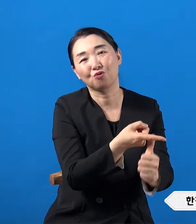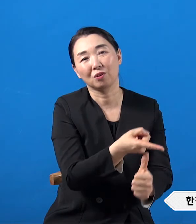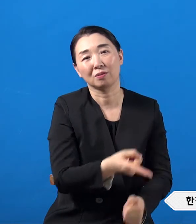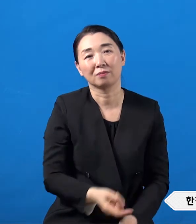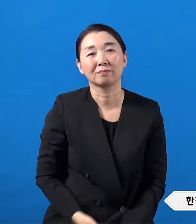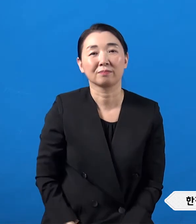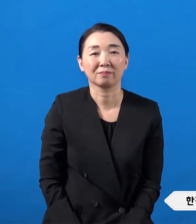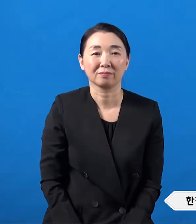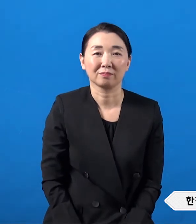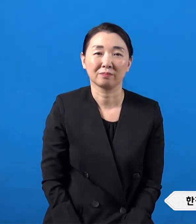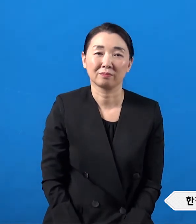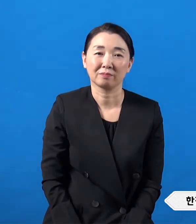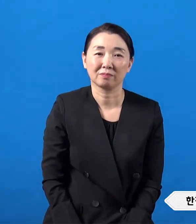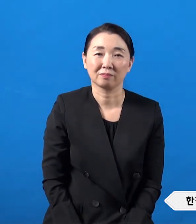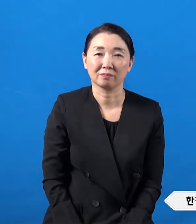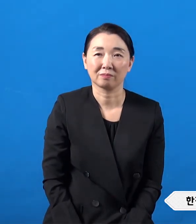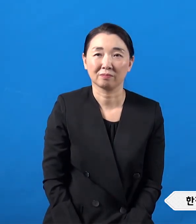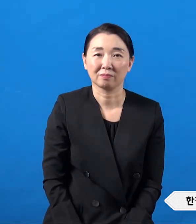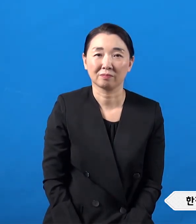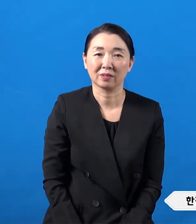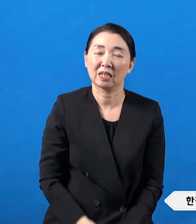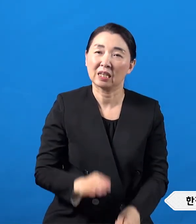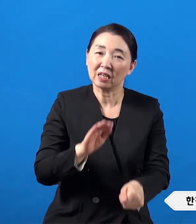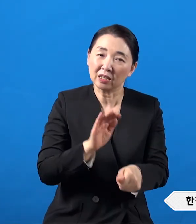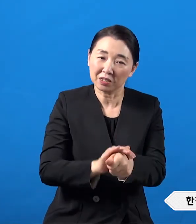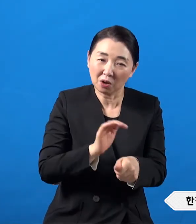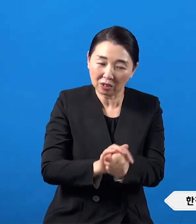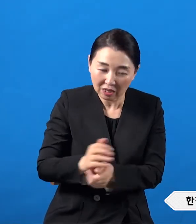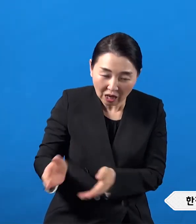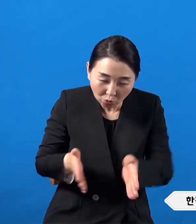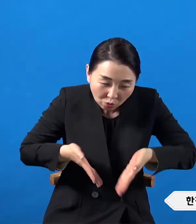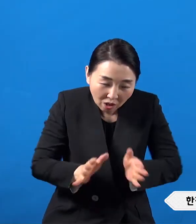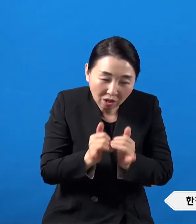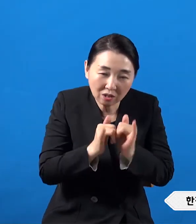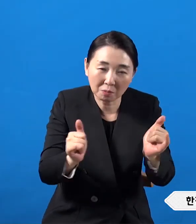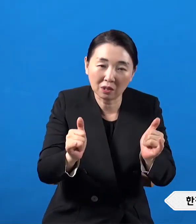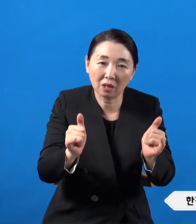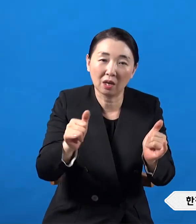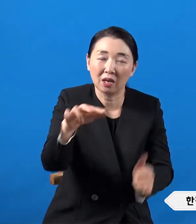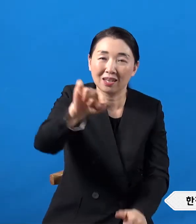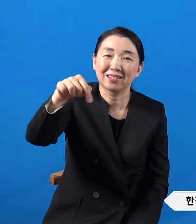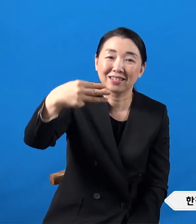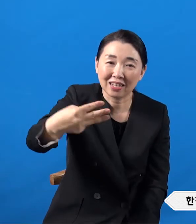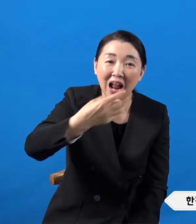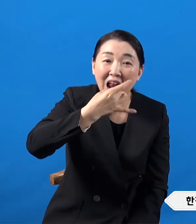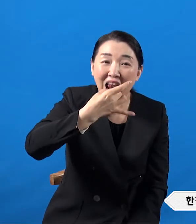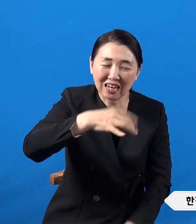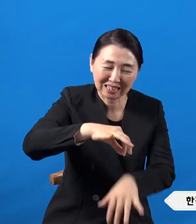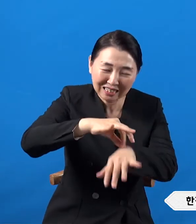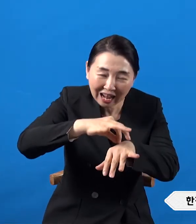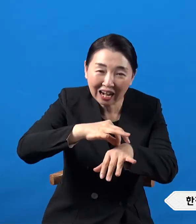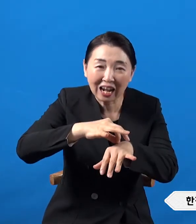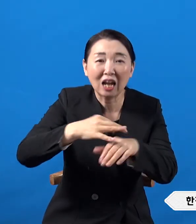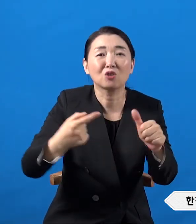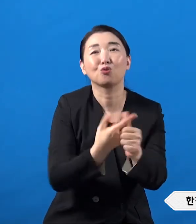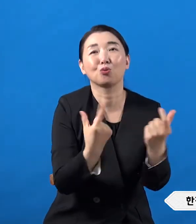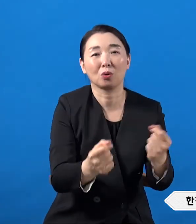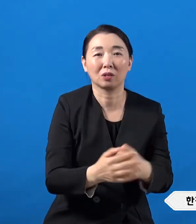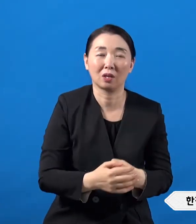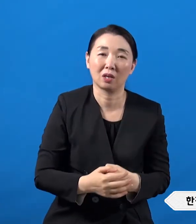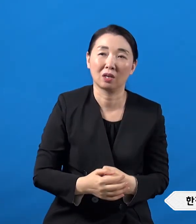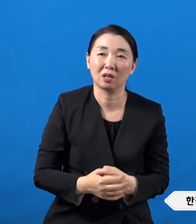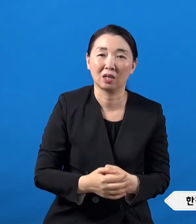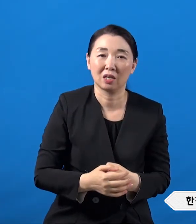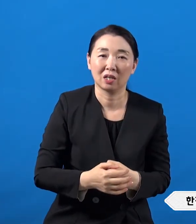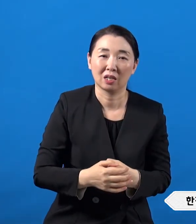죽여버렸습니다. 경상도 사람에게 쌀 해봐 하는데 살 하면 죽여버리는 건 마찬가지입니다.